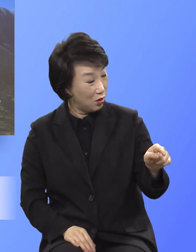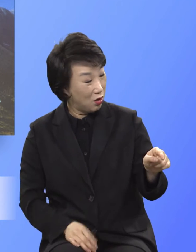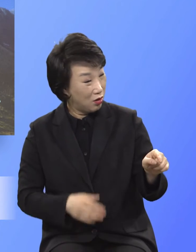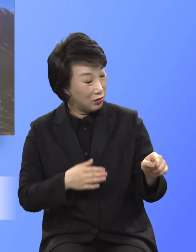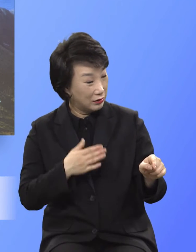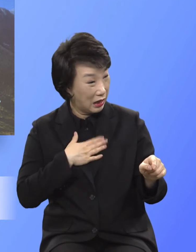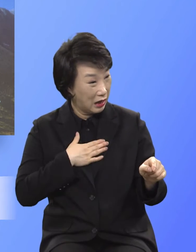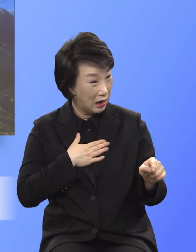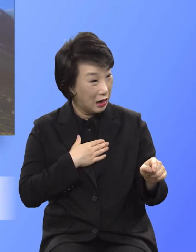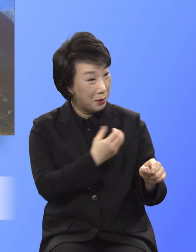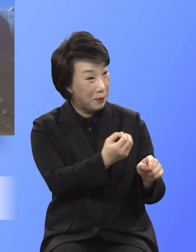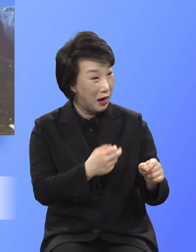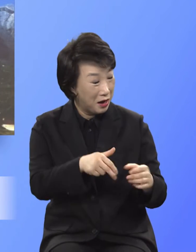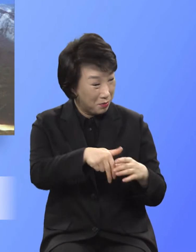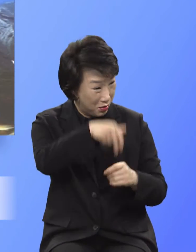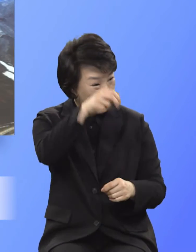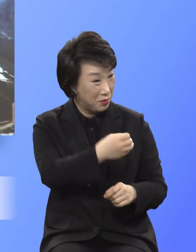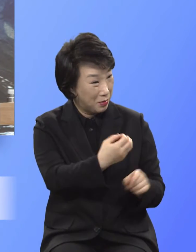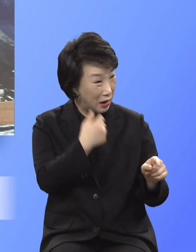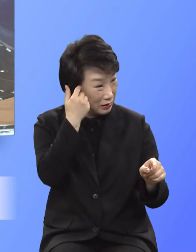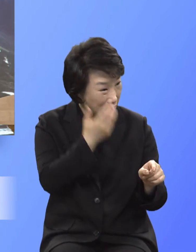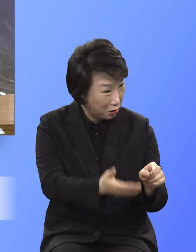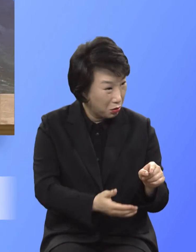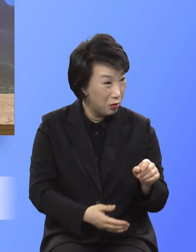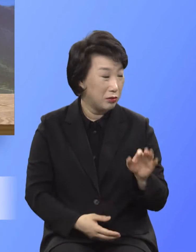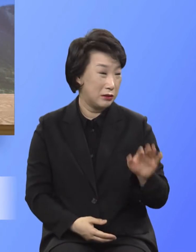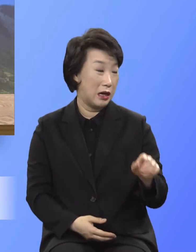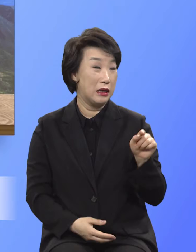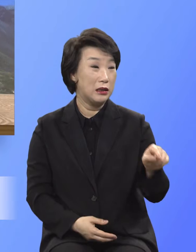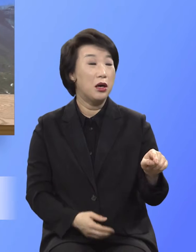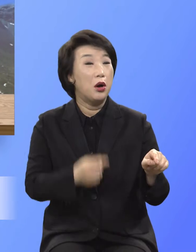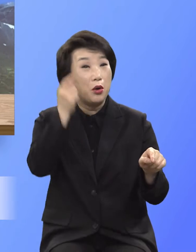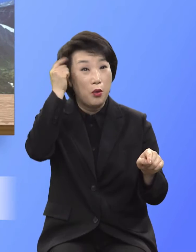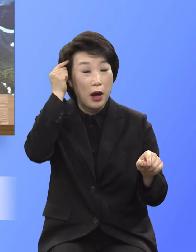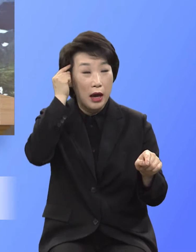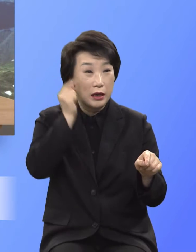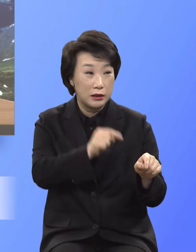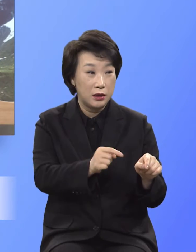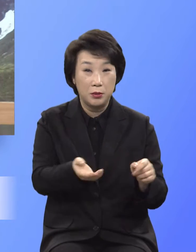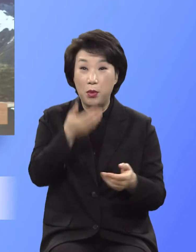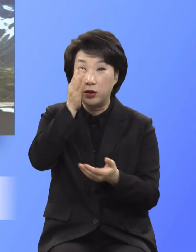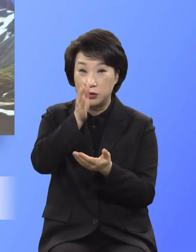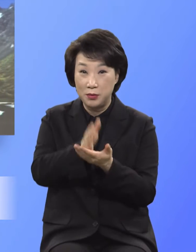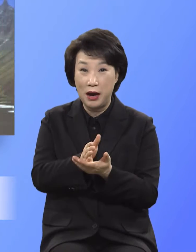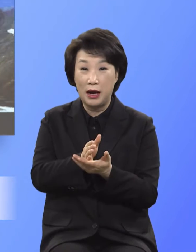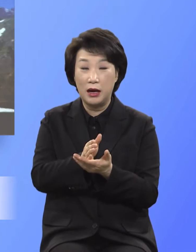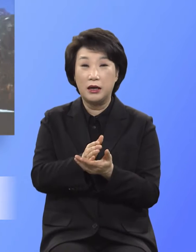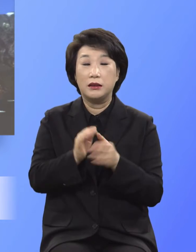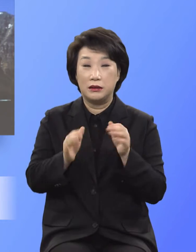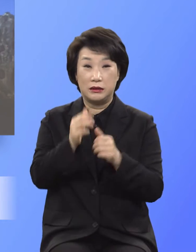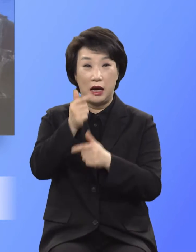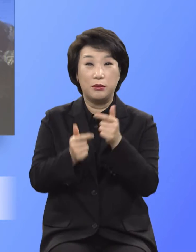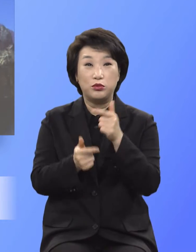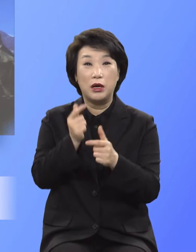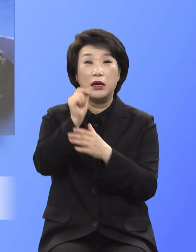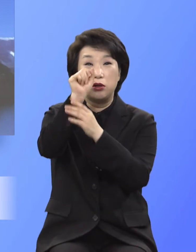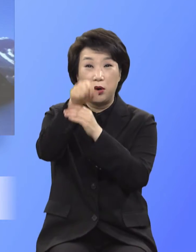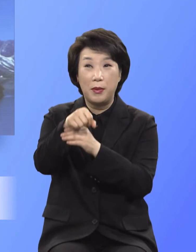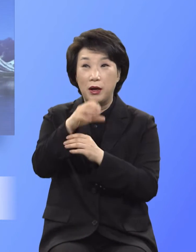너에게 벗었음을 구하라 하더냐? 네가 어찌하여 먹지 말라고 하는